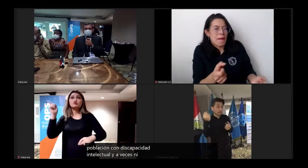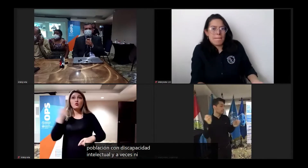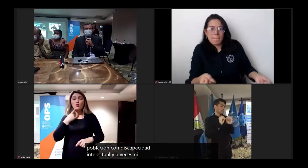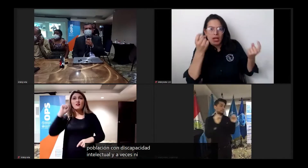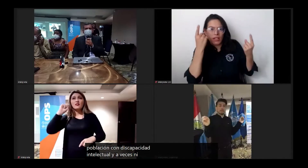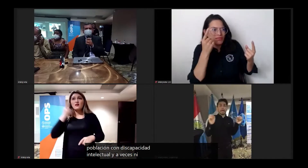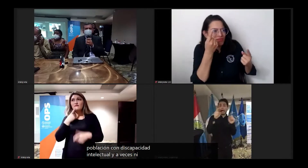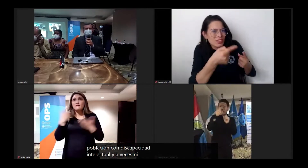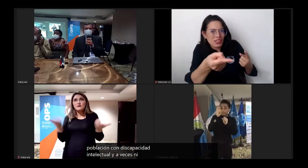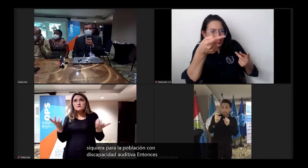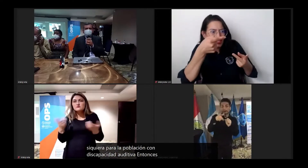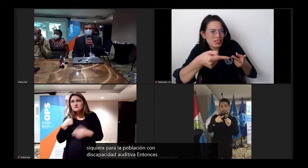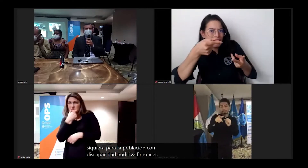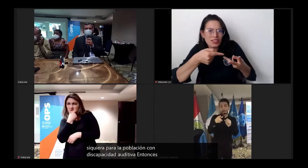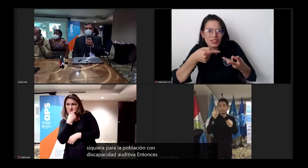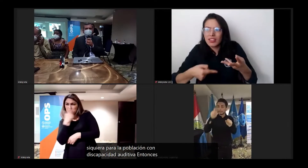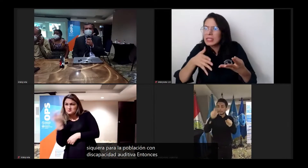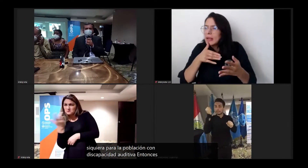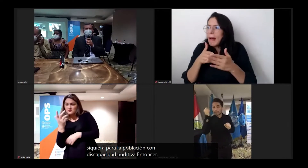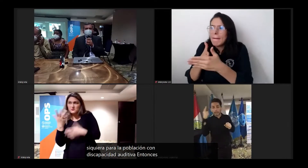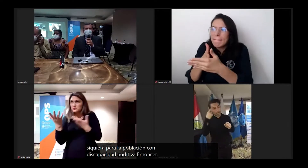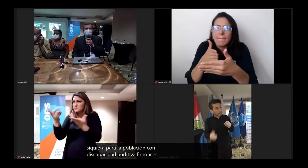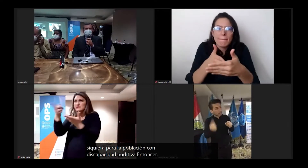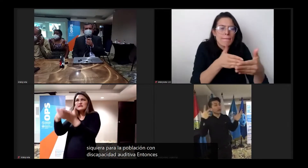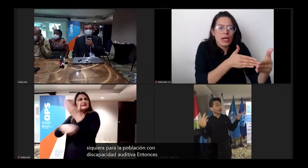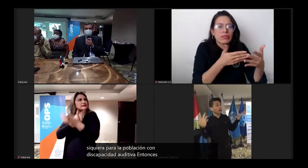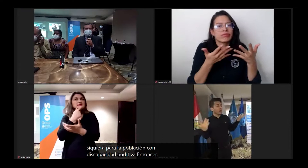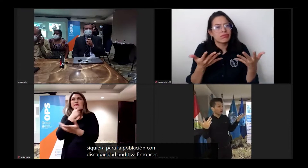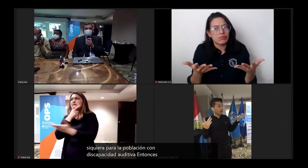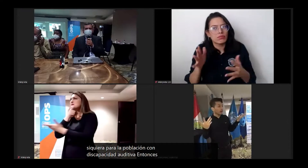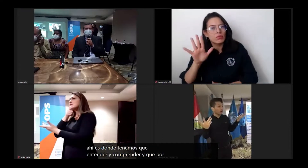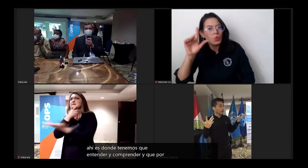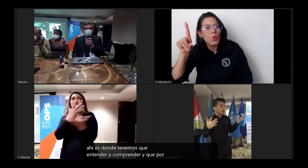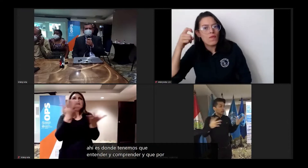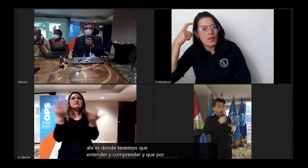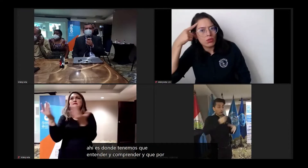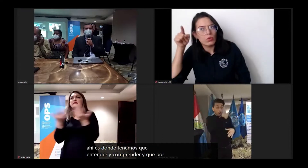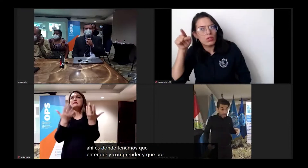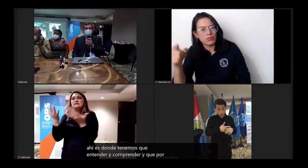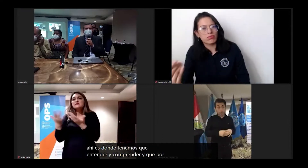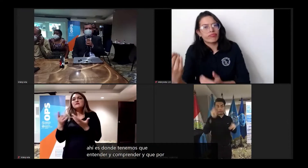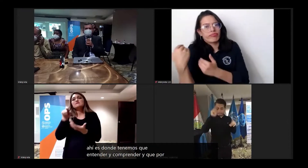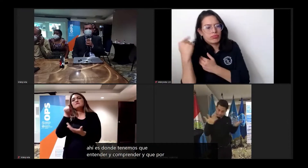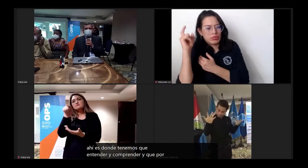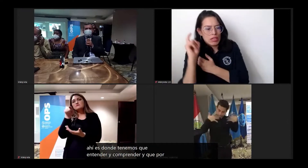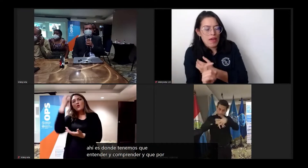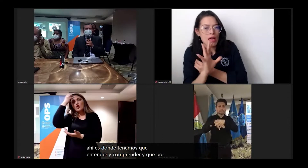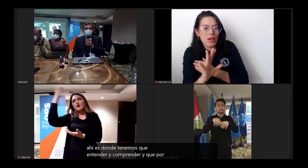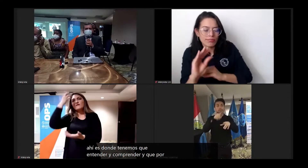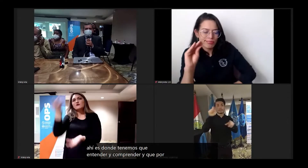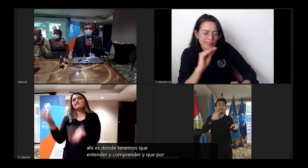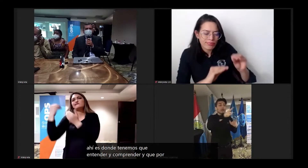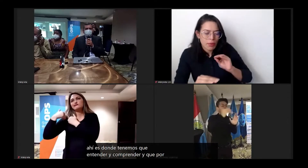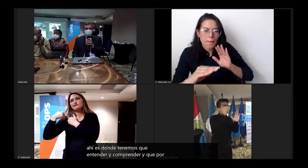Entonces, allí es donde tenemos que entender y comprender y que por parte del Estado es incluir en esas políticas públicas